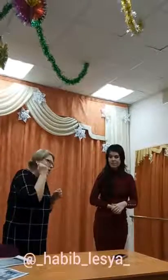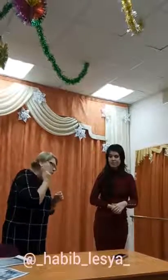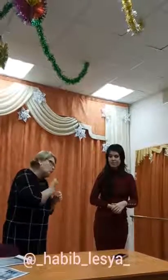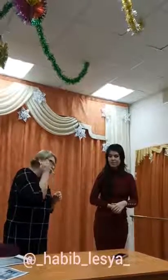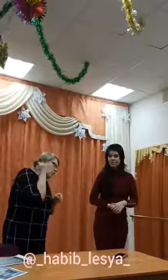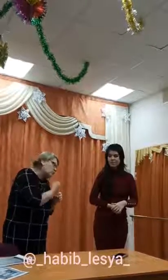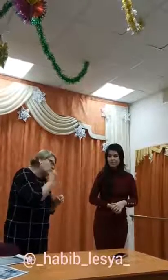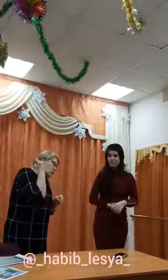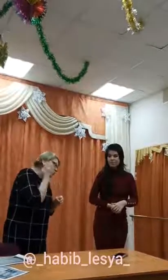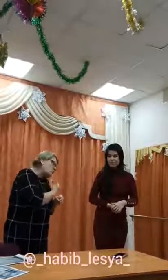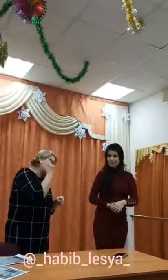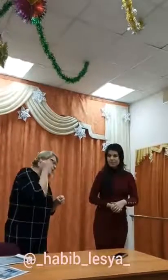Она